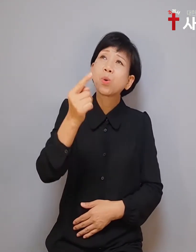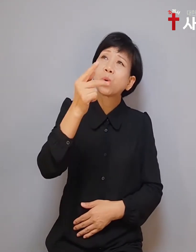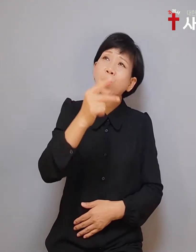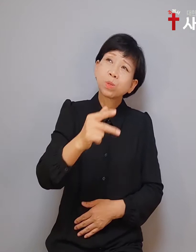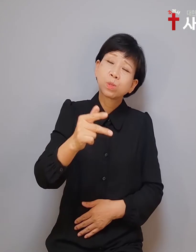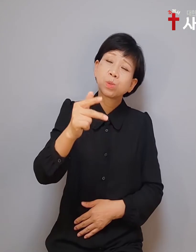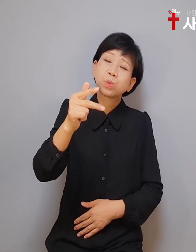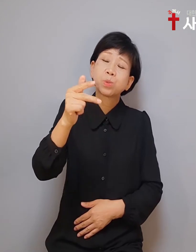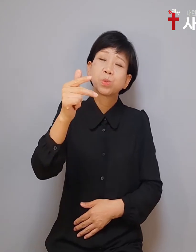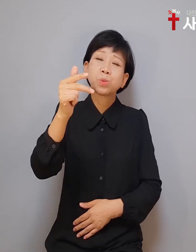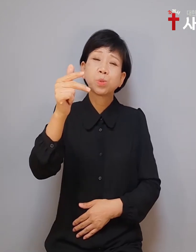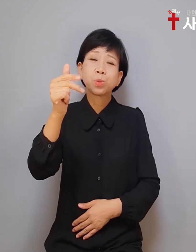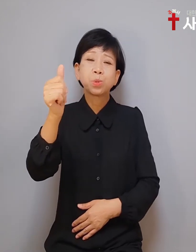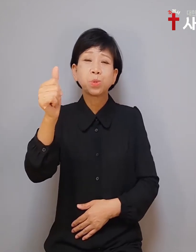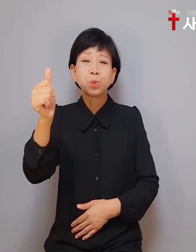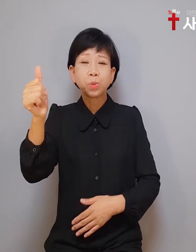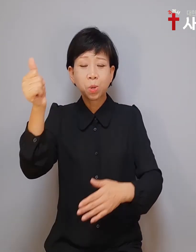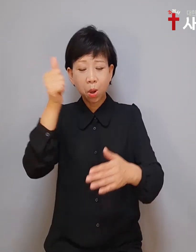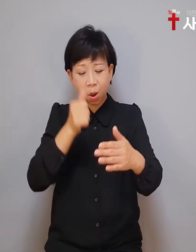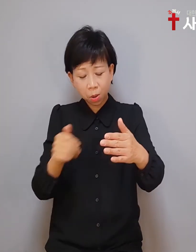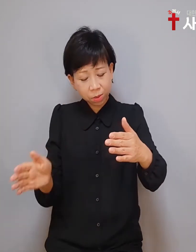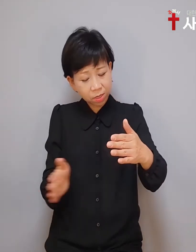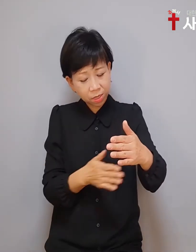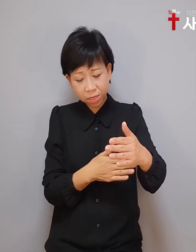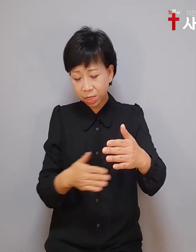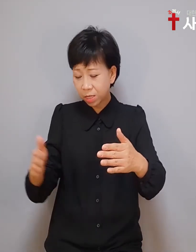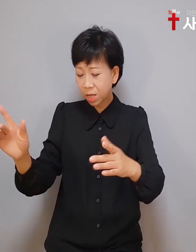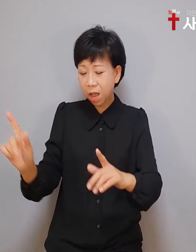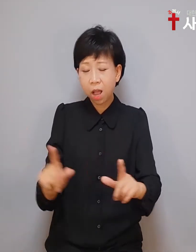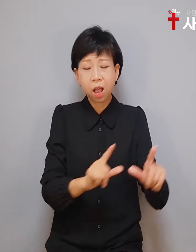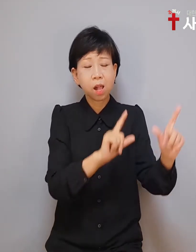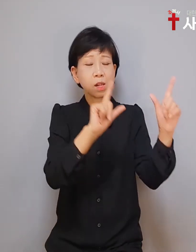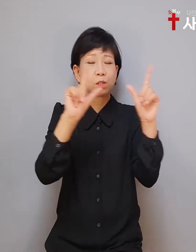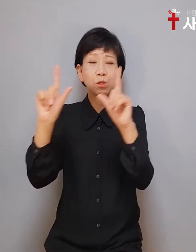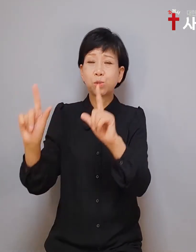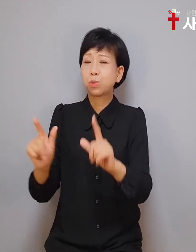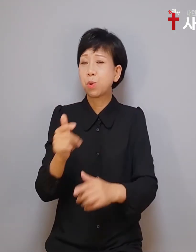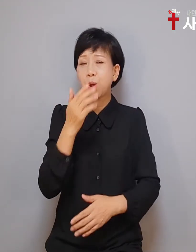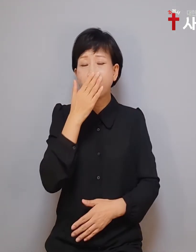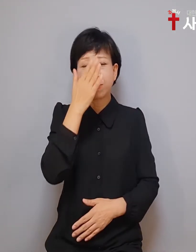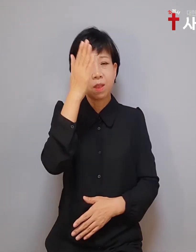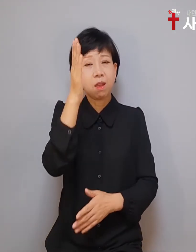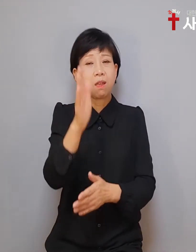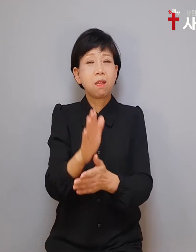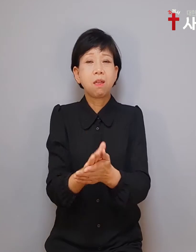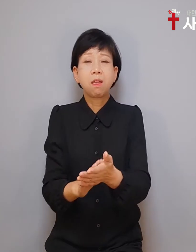오 주 없인 살 수